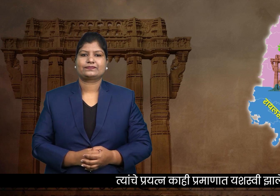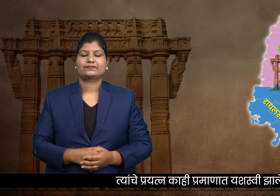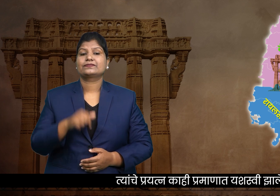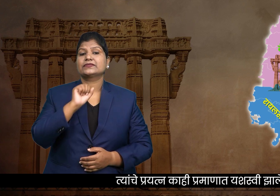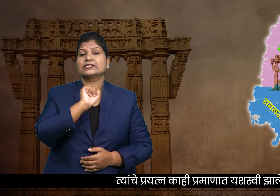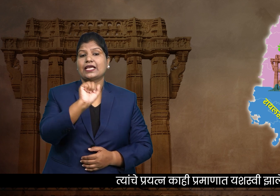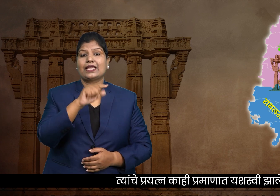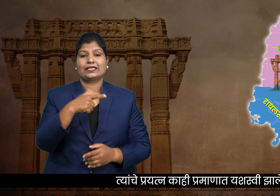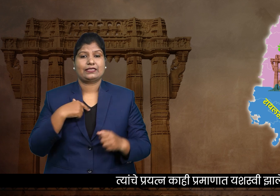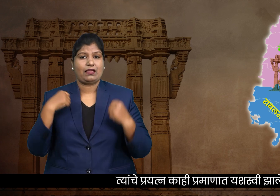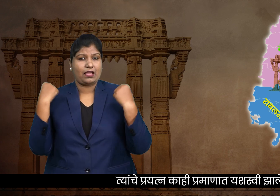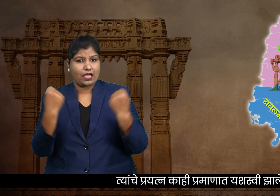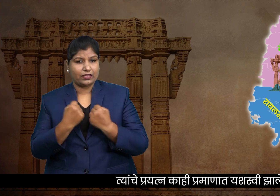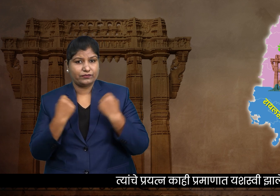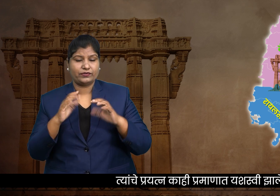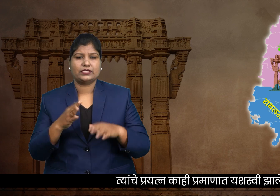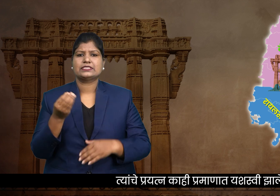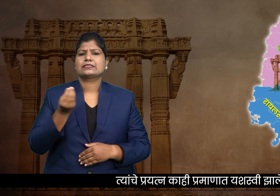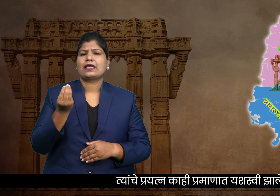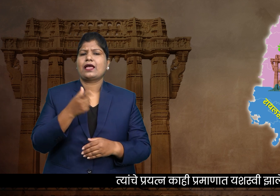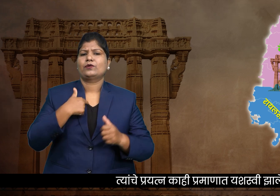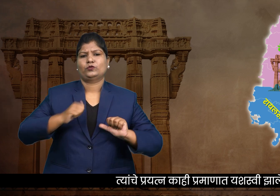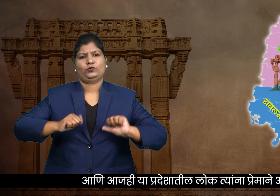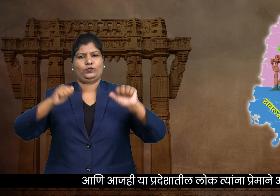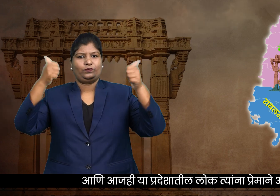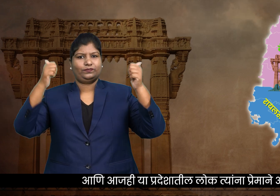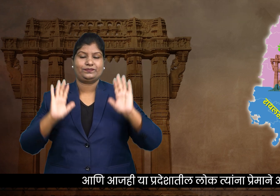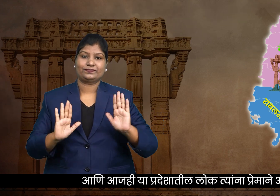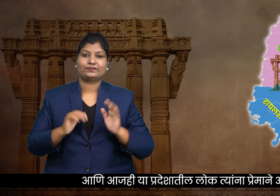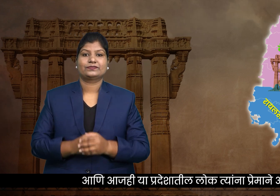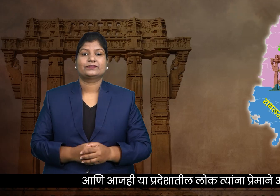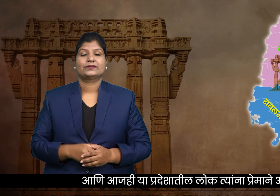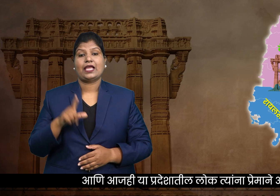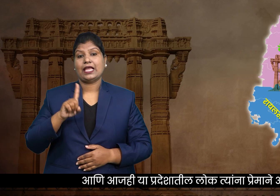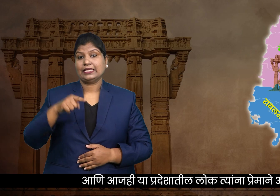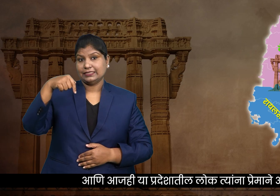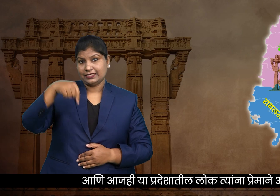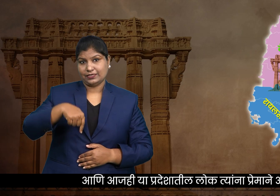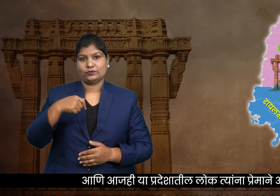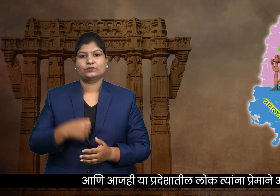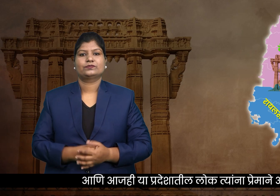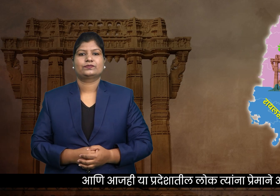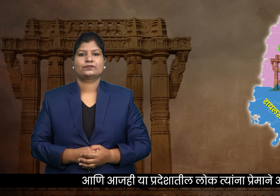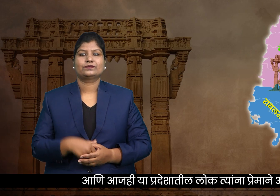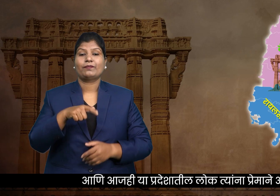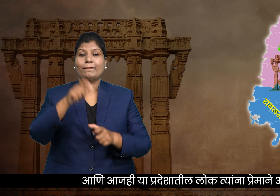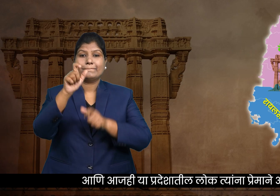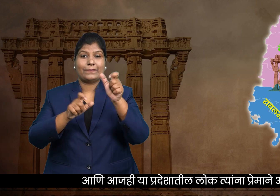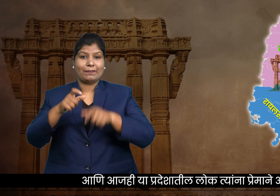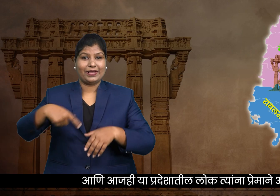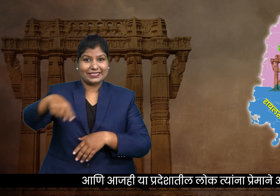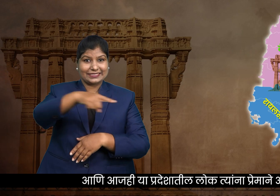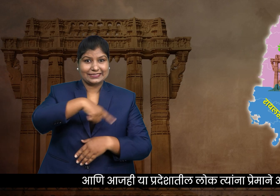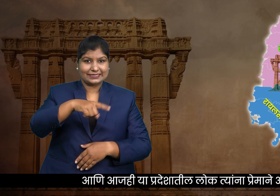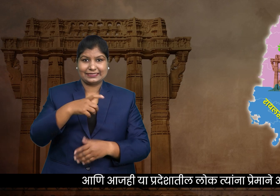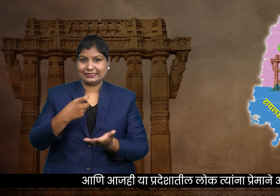त्याचे प्रयत्न काही प्रमाणात यशस्वी झाले आणि आजही या प्रदेशातील लोक